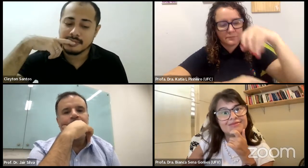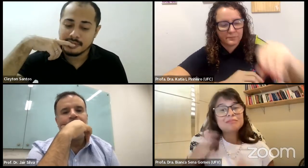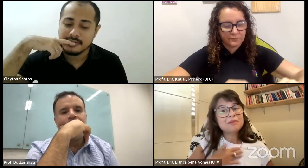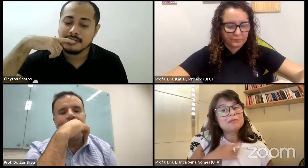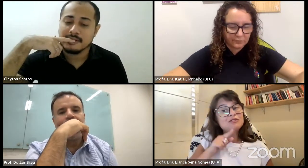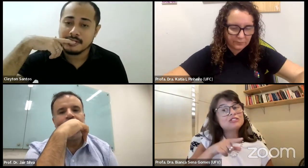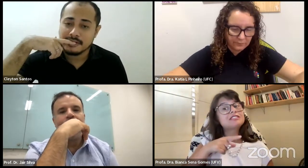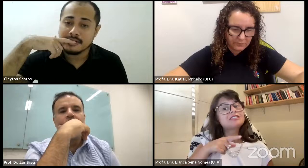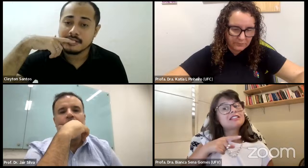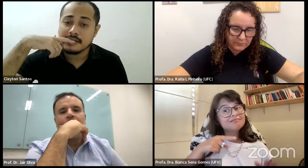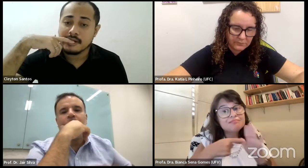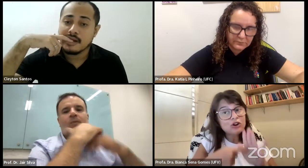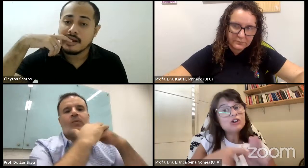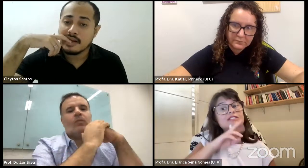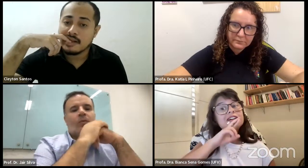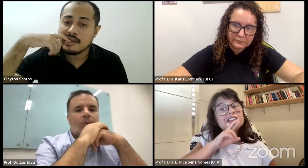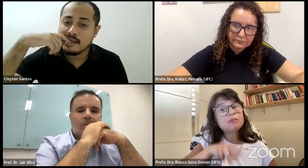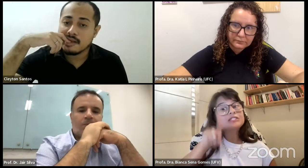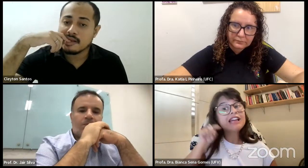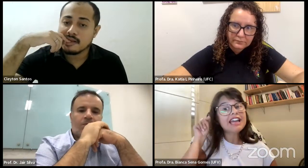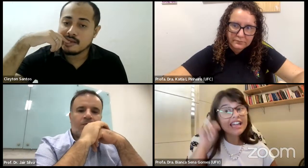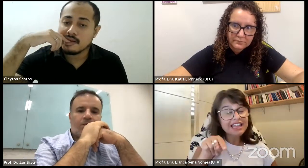busca. Ali.